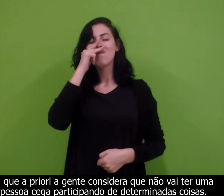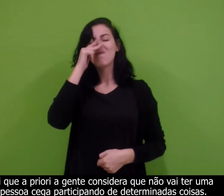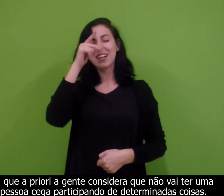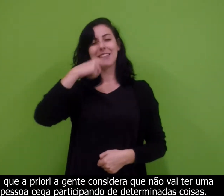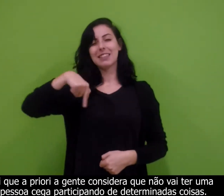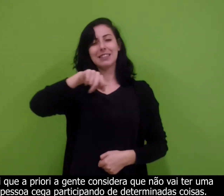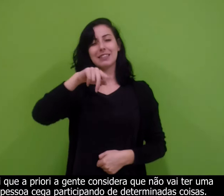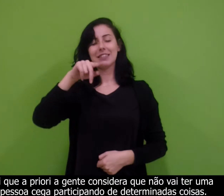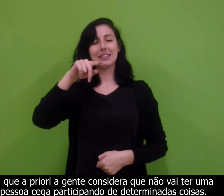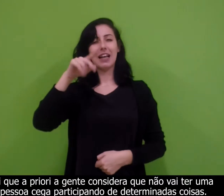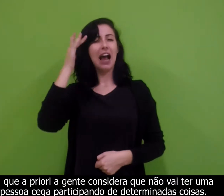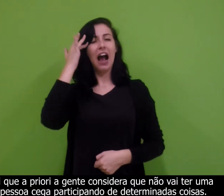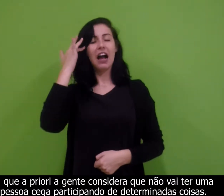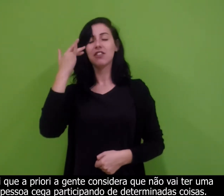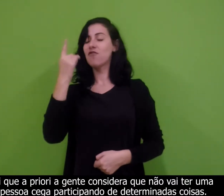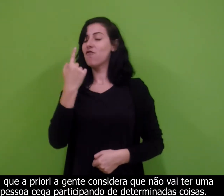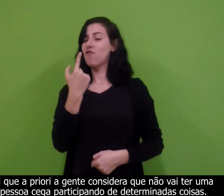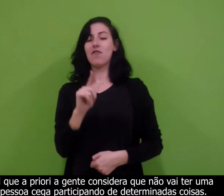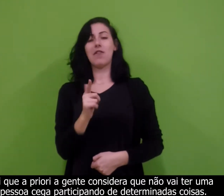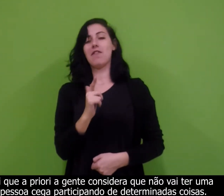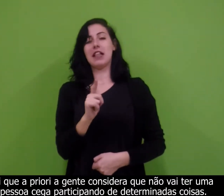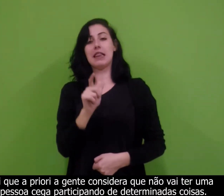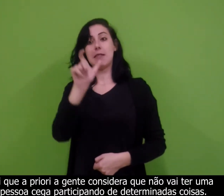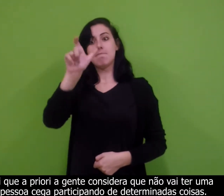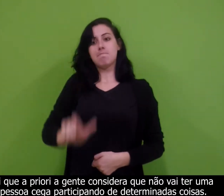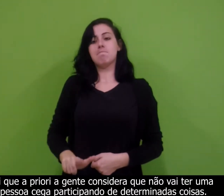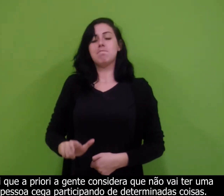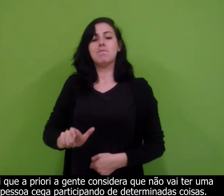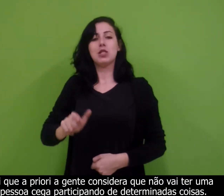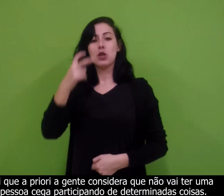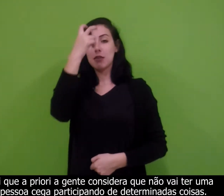priori, a gente considera que não vai ter uma pessoa cega